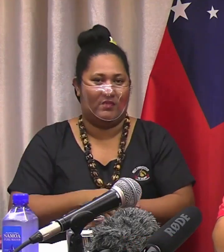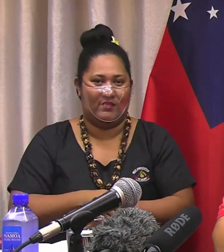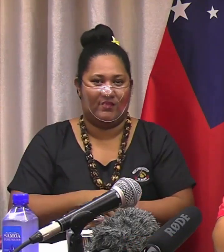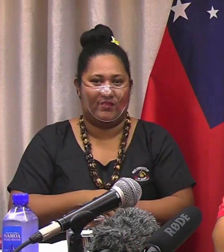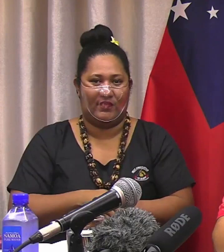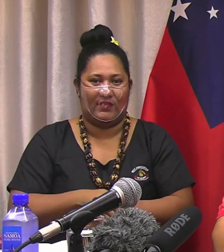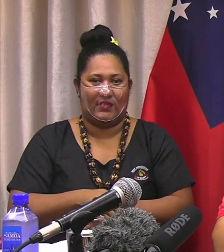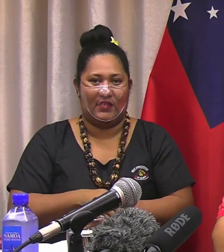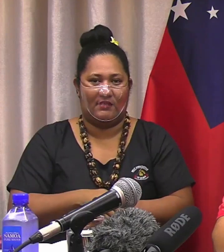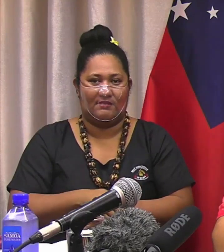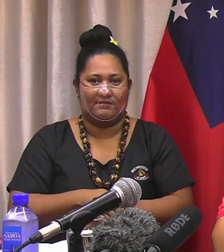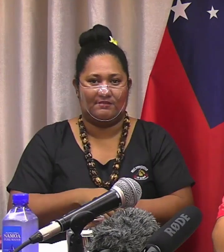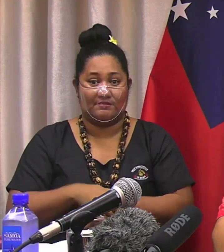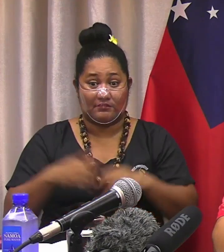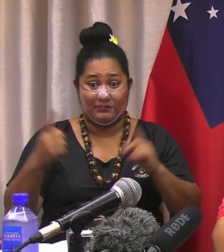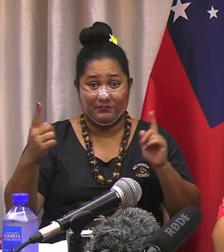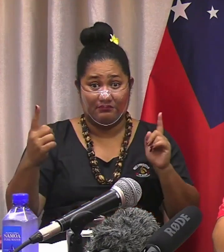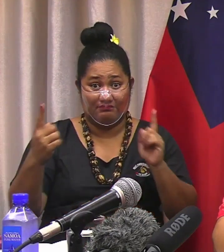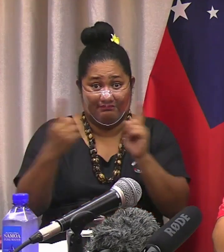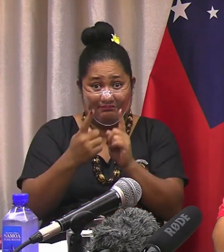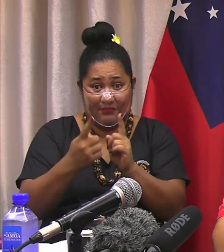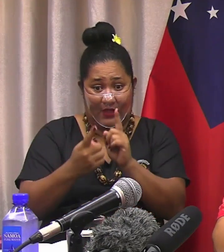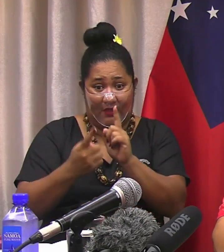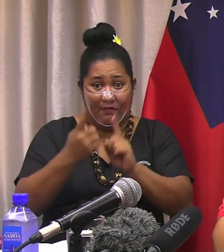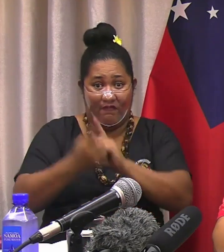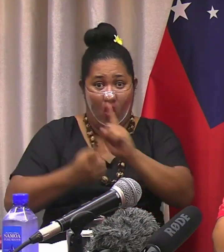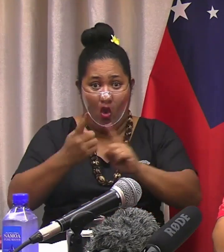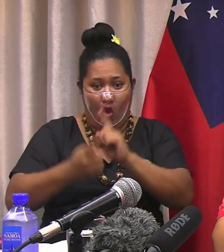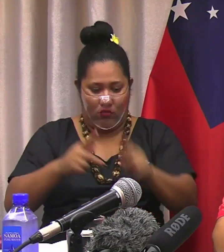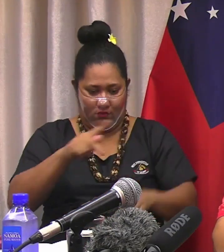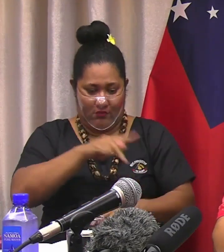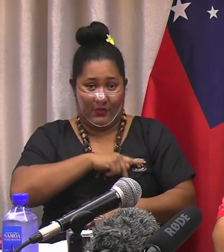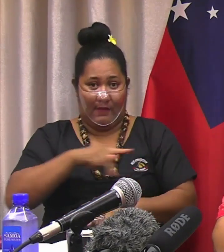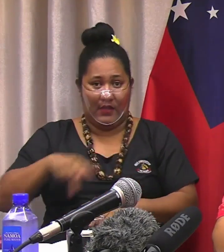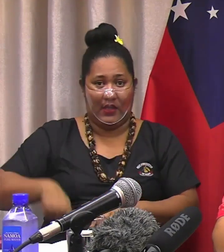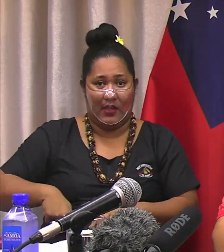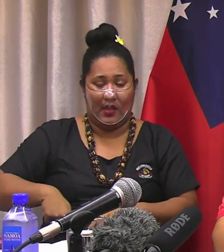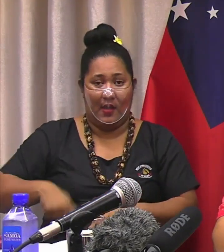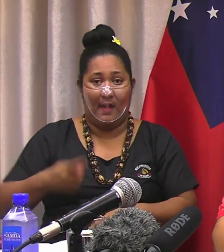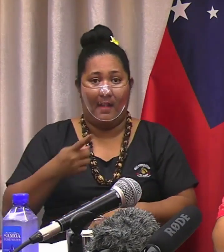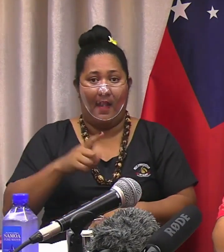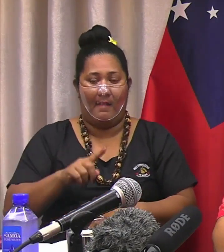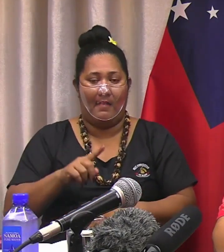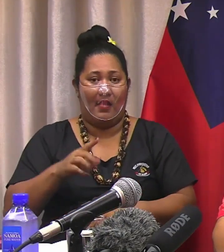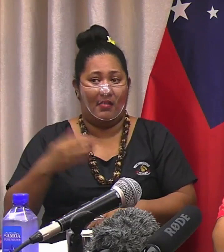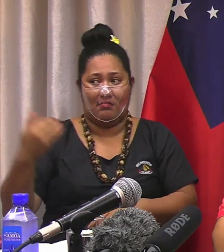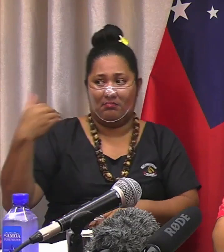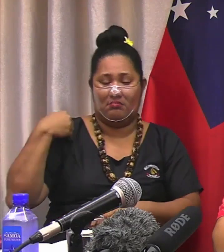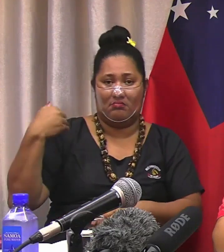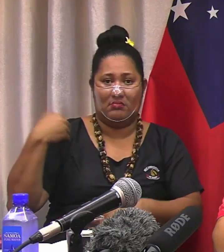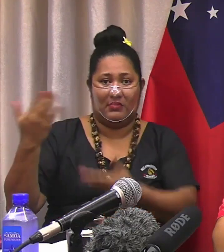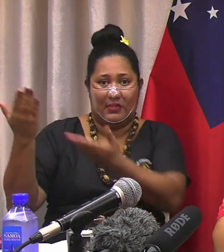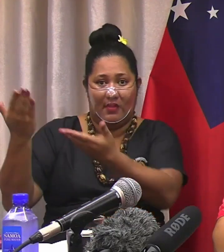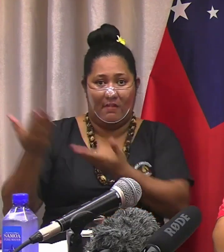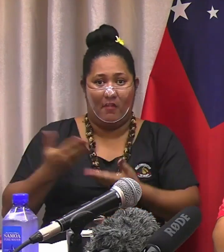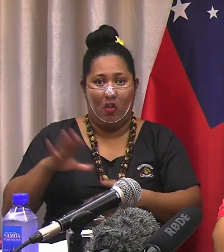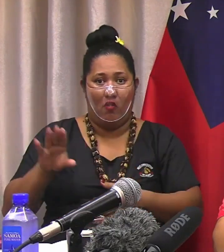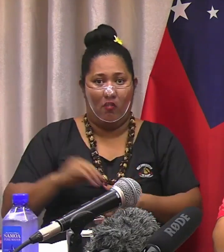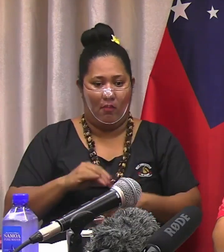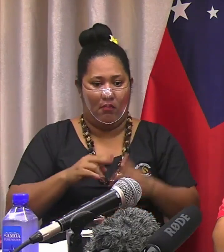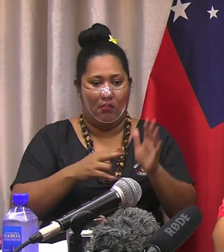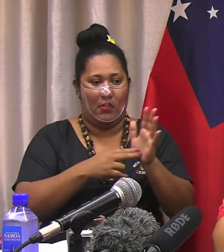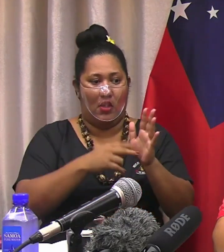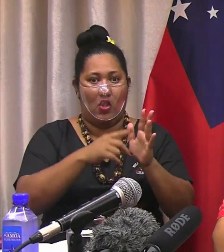Sa feiloa i ile auli nei le kapeneta, ma ta pale fautuanga mai le komiti o falave